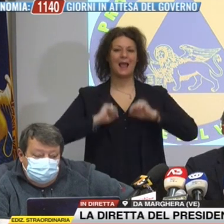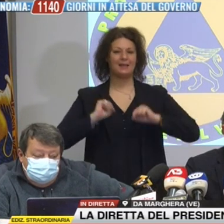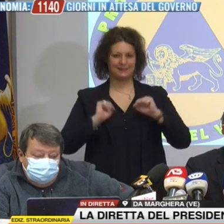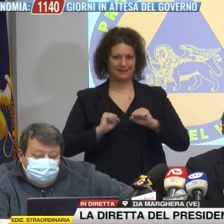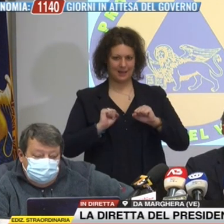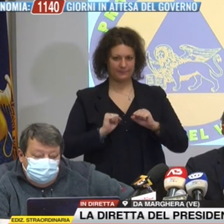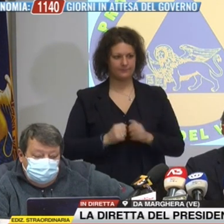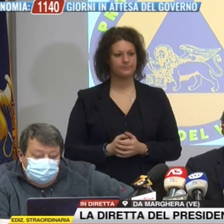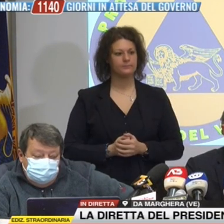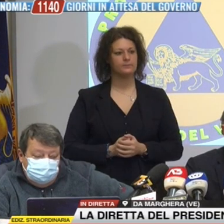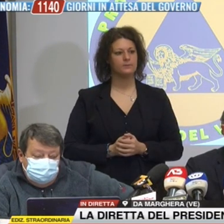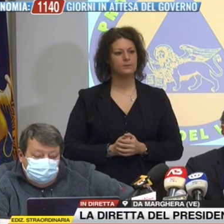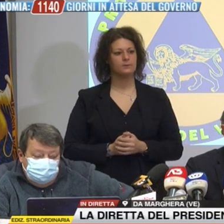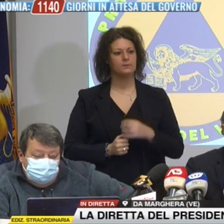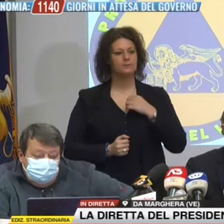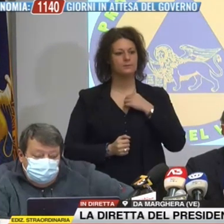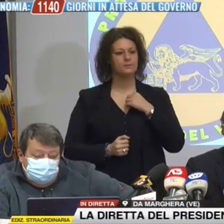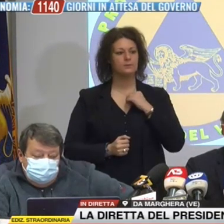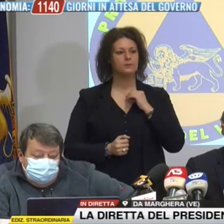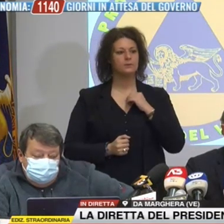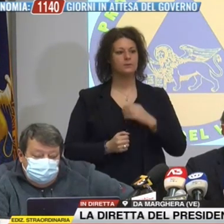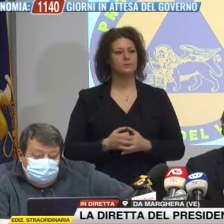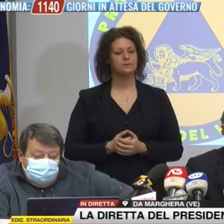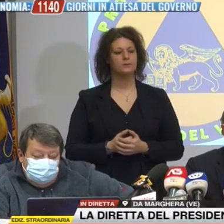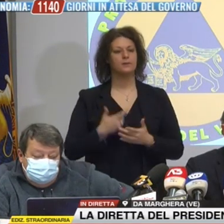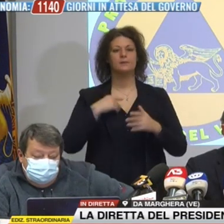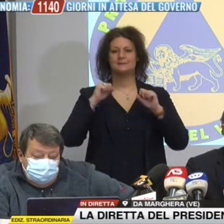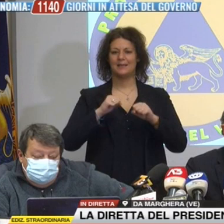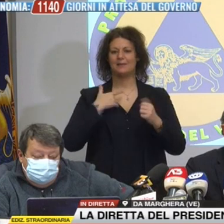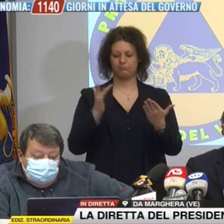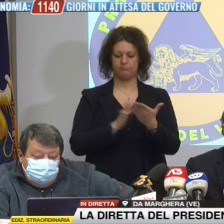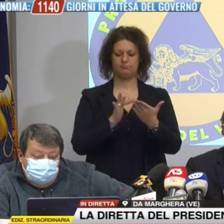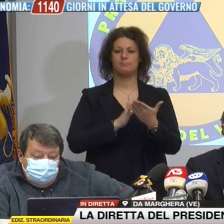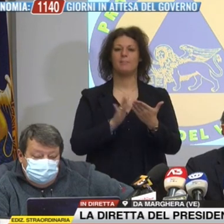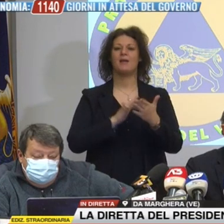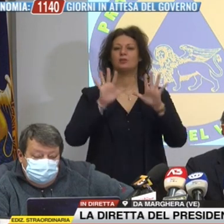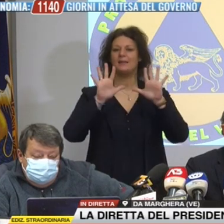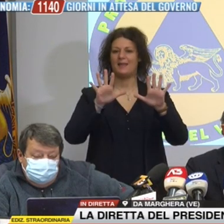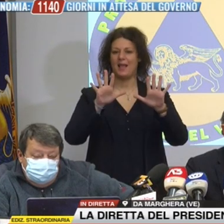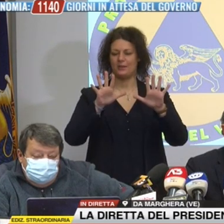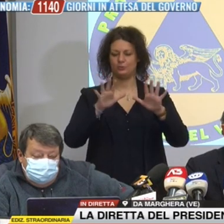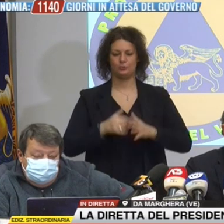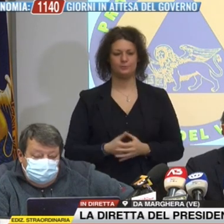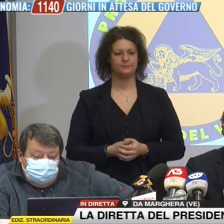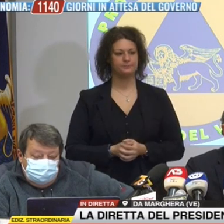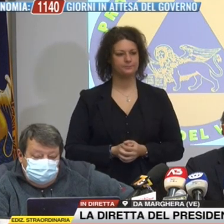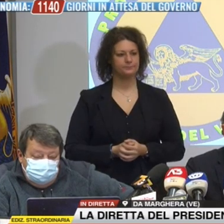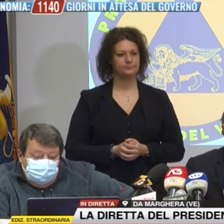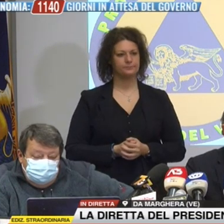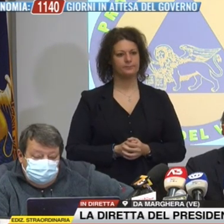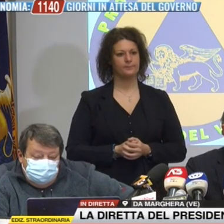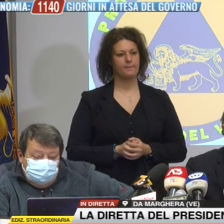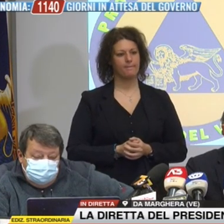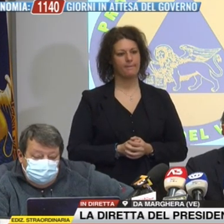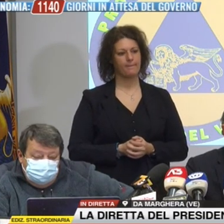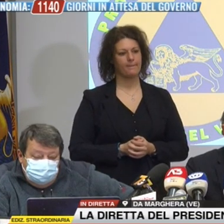come dire, è compreso in una decina di pagine, da pagina 317, da 308 a 317. E